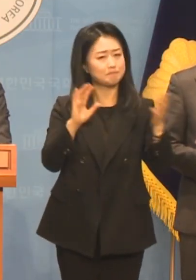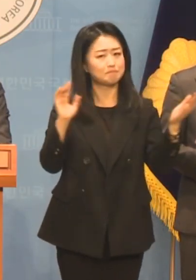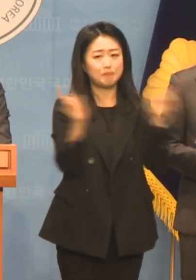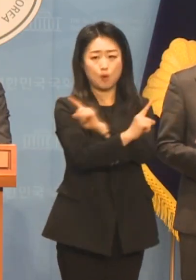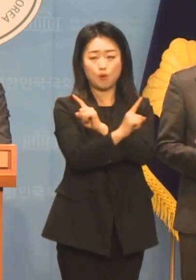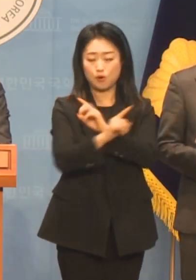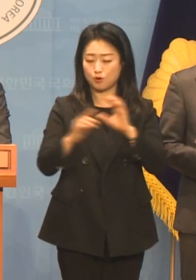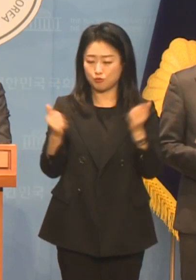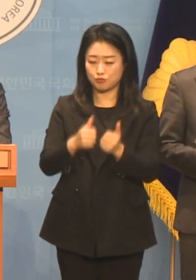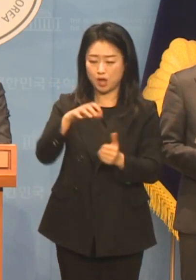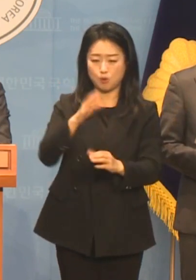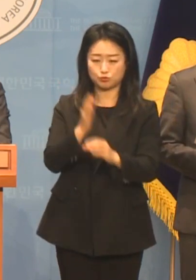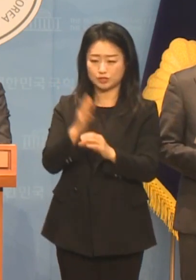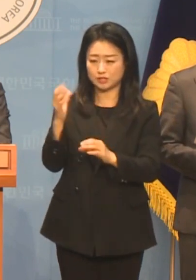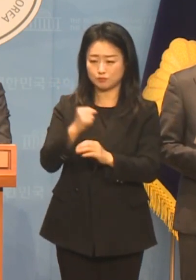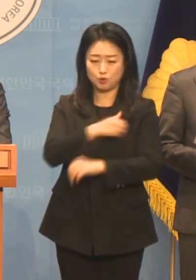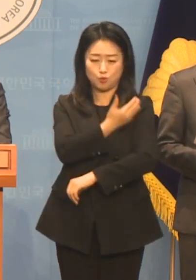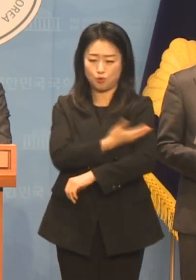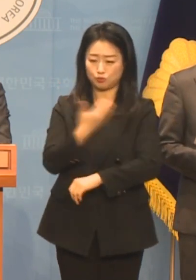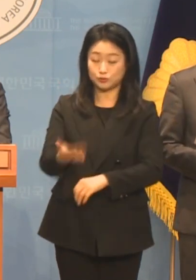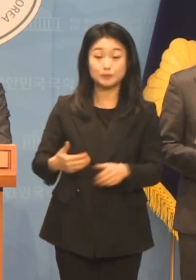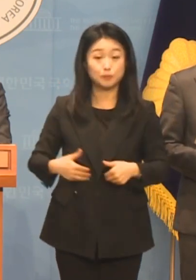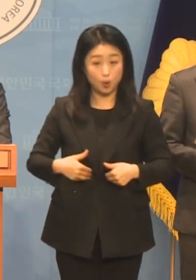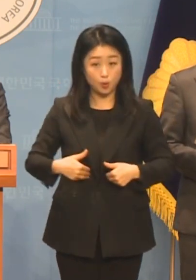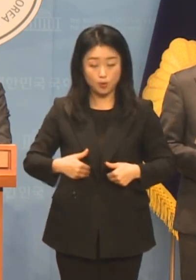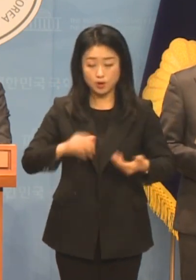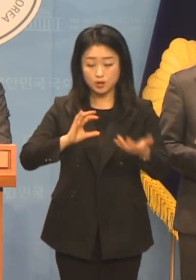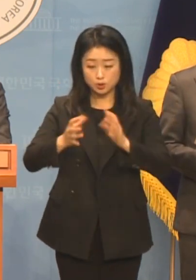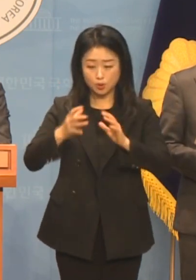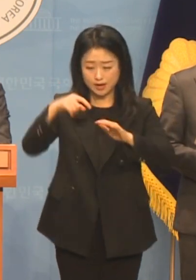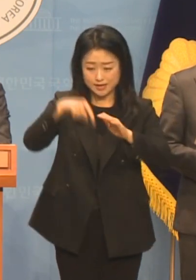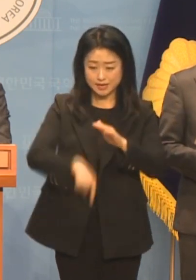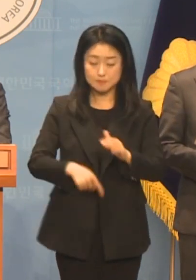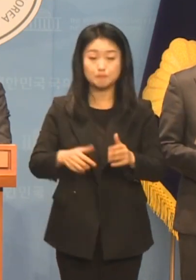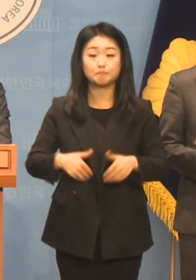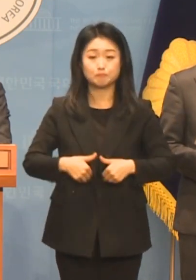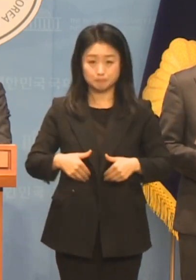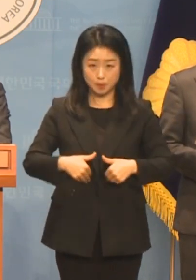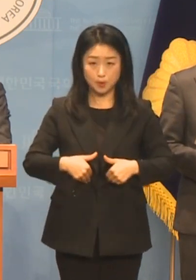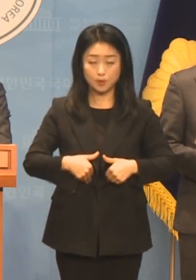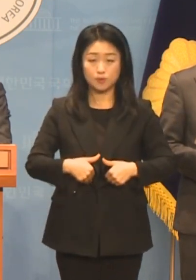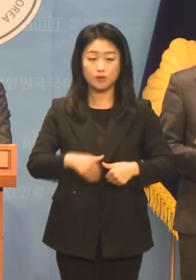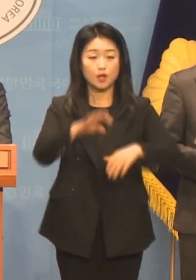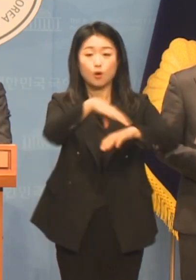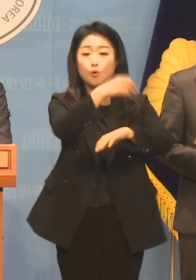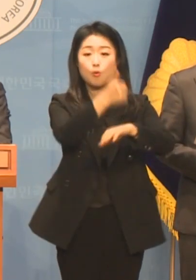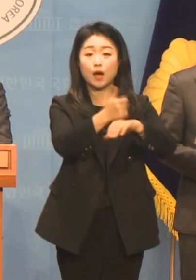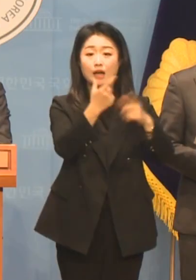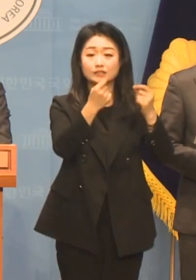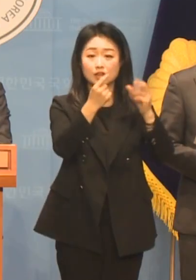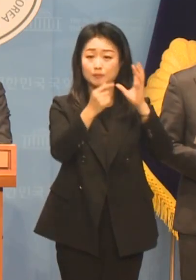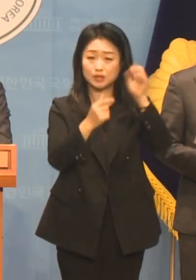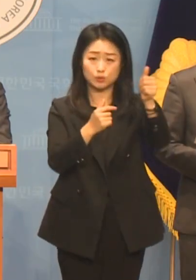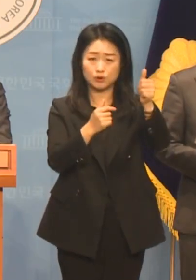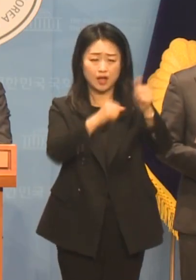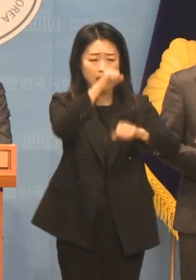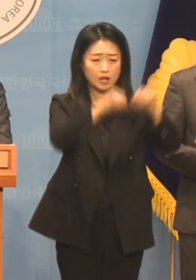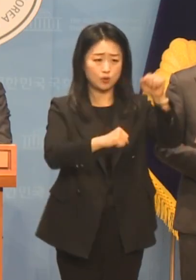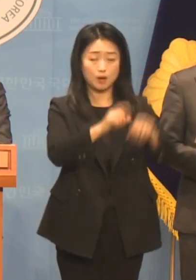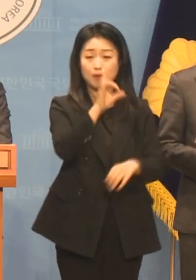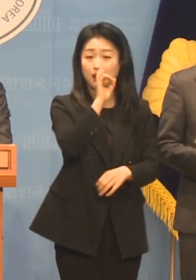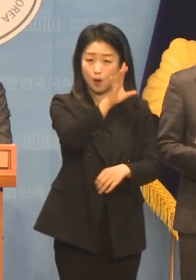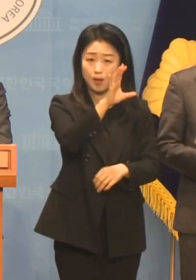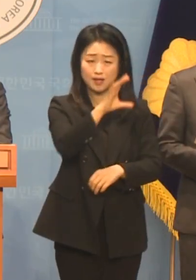전환할 필요가 있습니다. 이는 심도 있는 논의가 필요합니다. 그 시작은 제왕적 대통령의 상징이자 권위주의